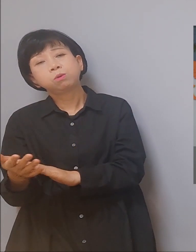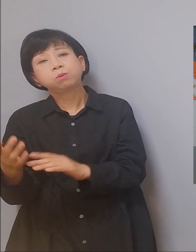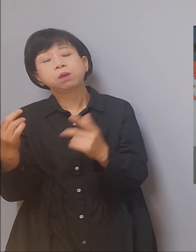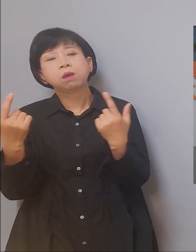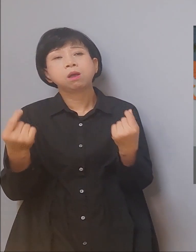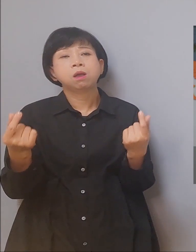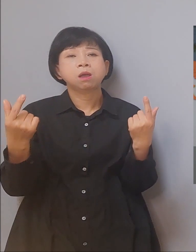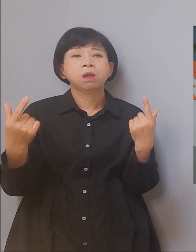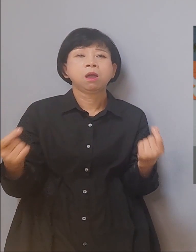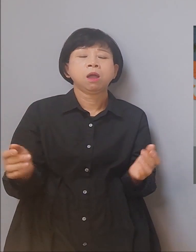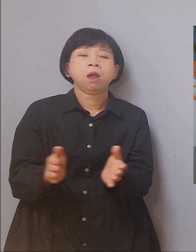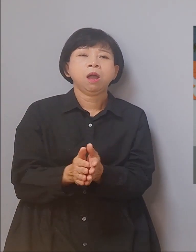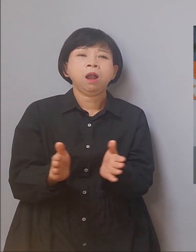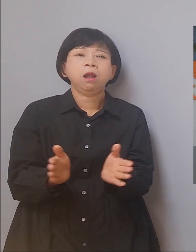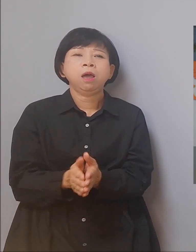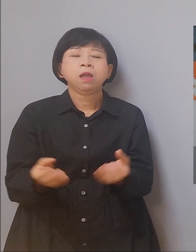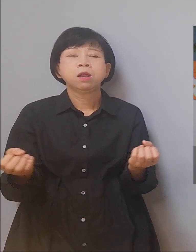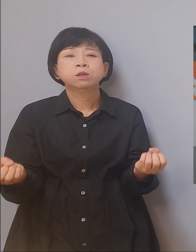와하노라.